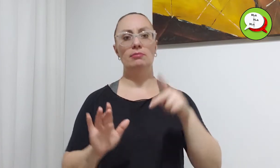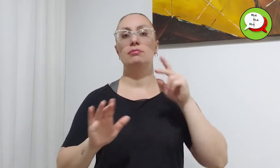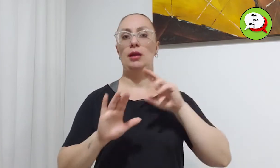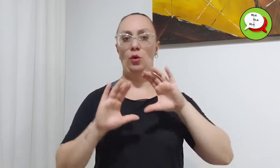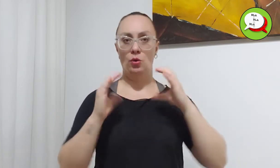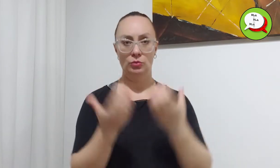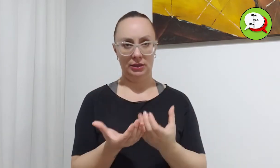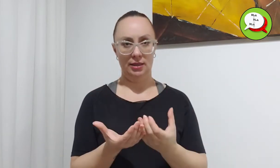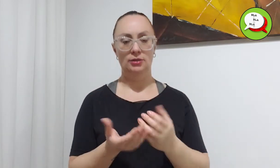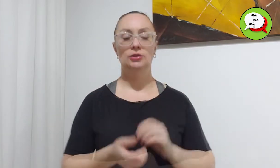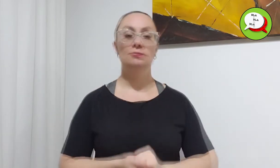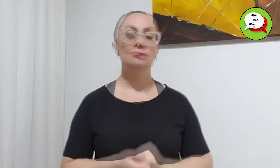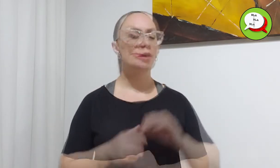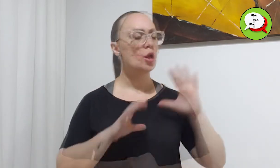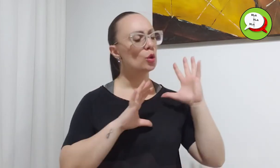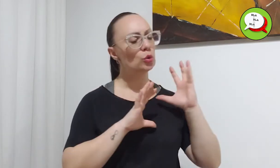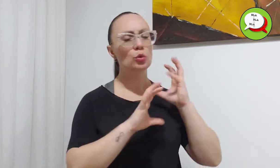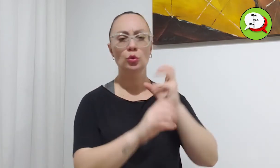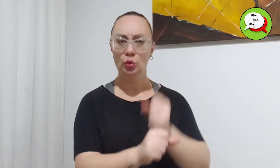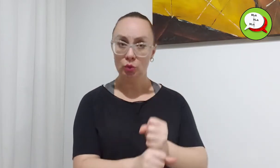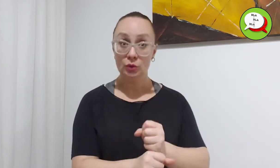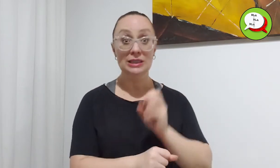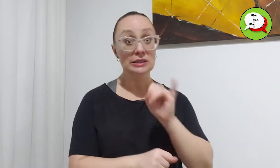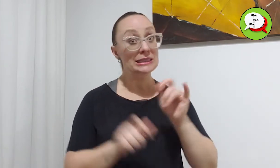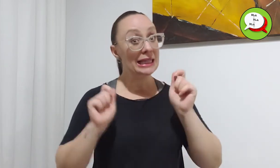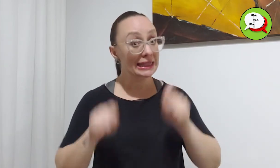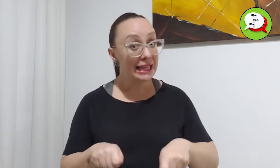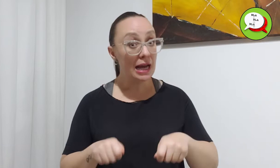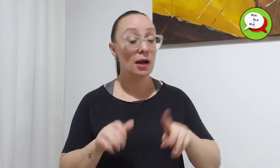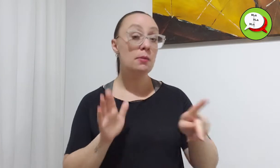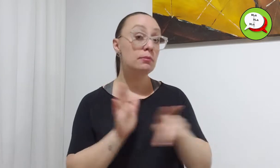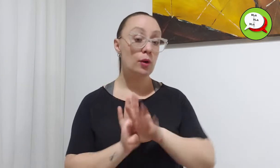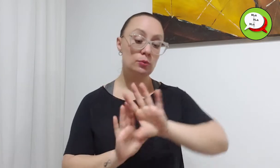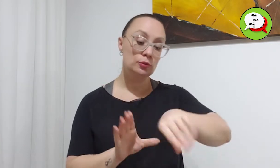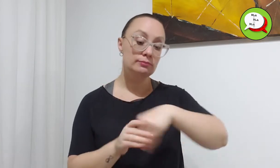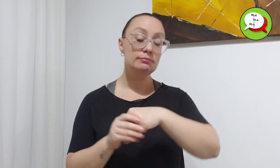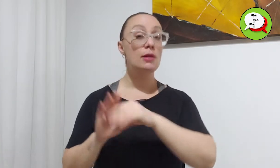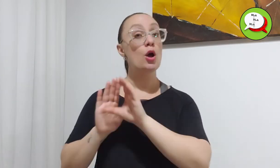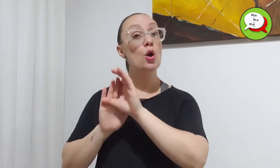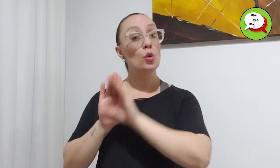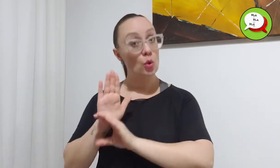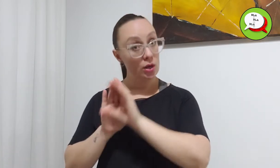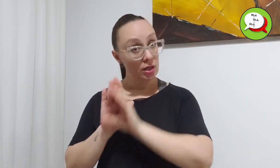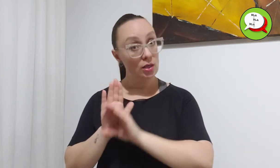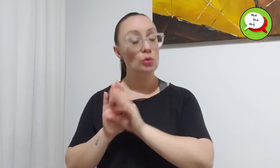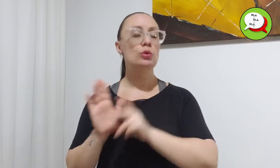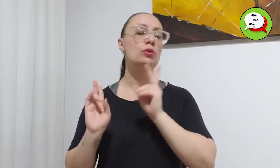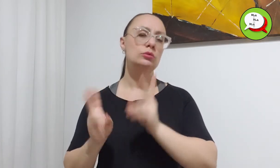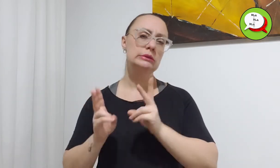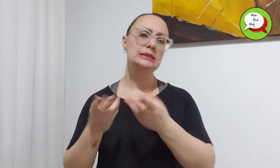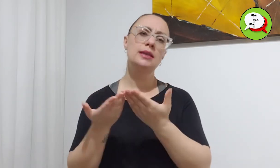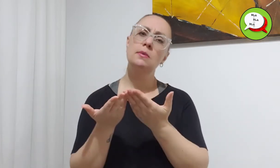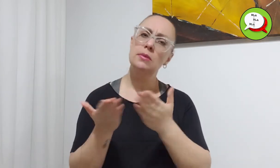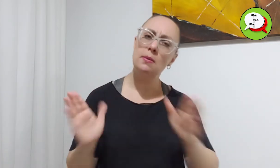Tudo isso, se possível, dentro de um currículo que está sempre aberto